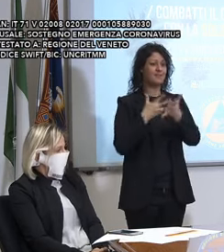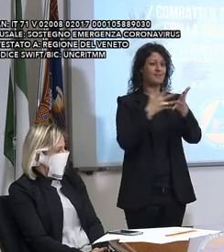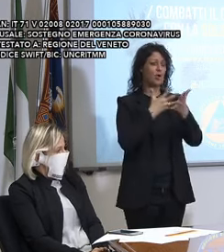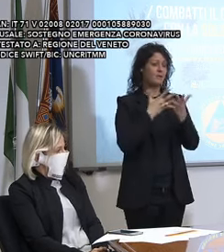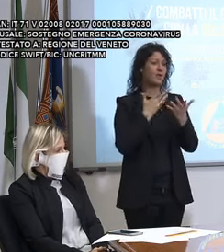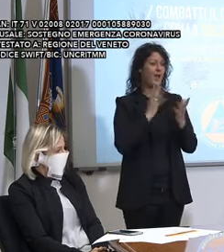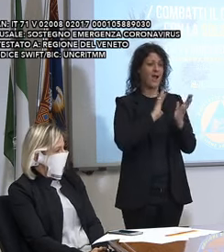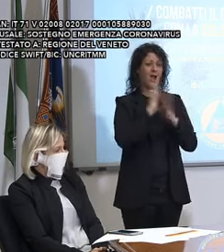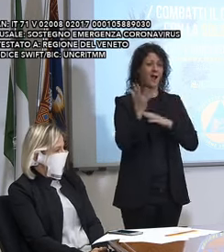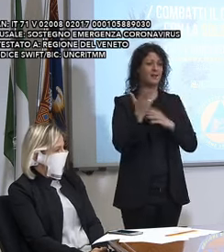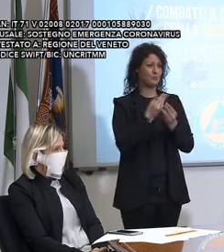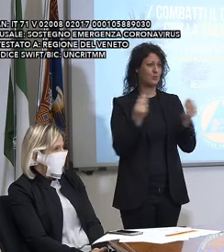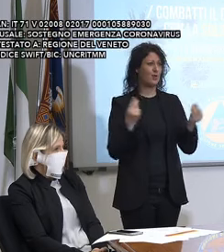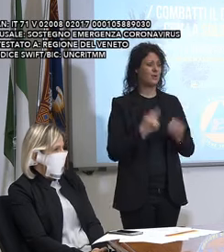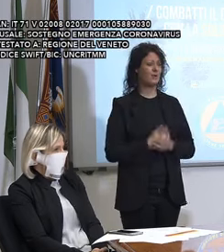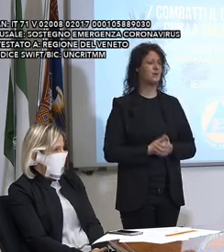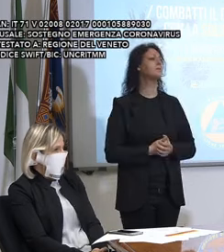disastro.